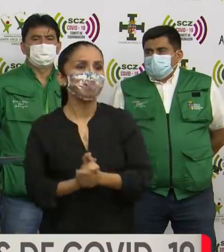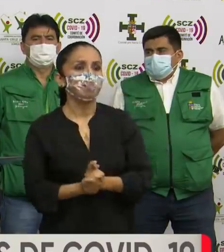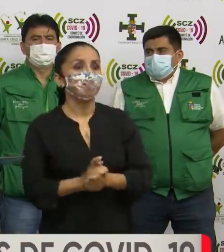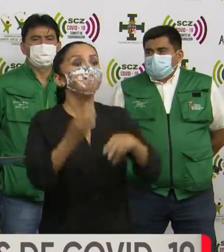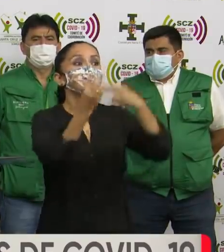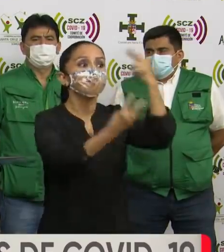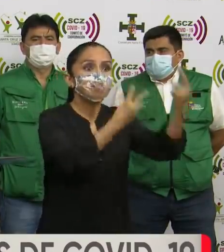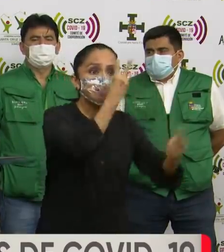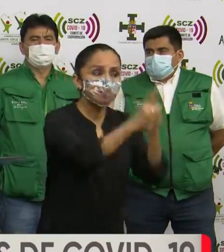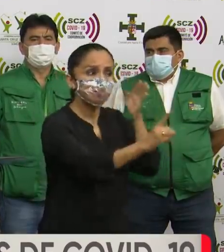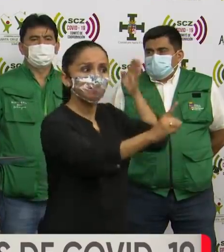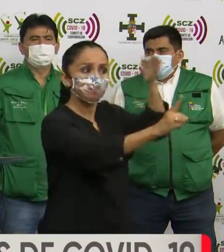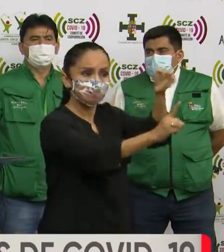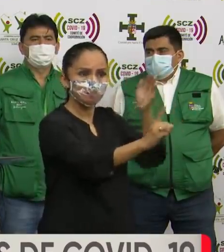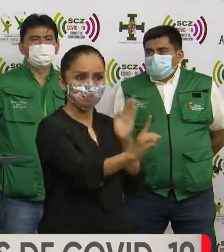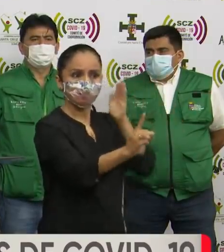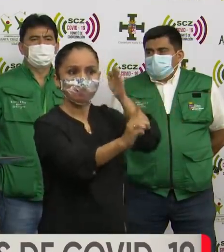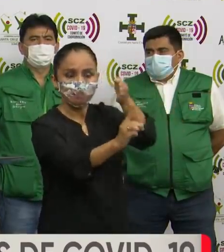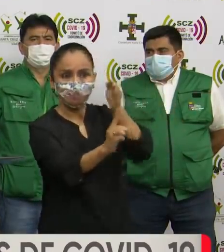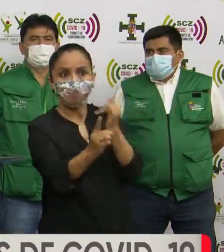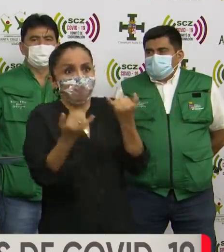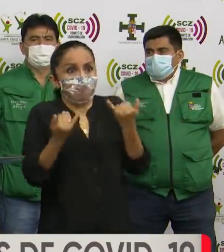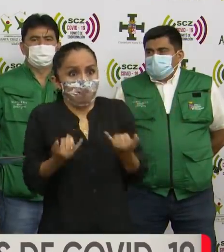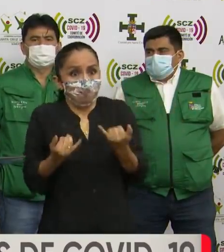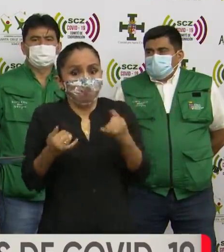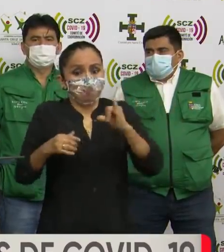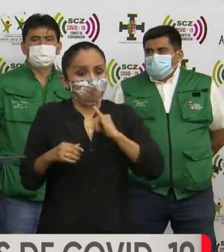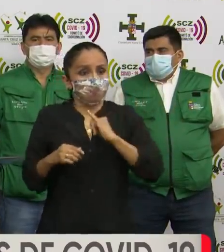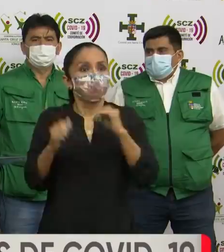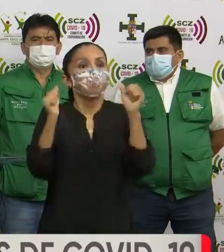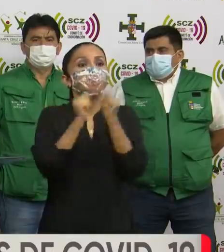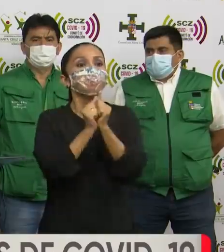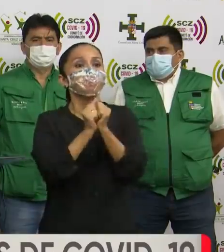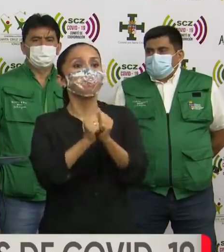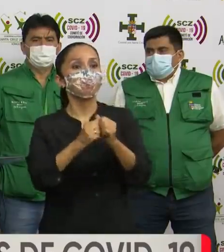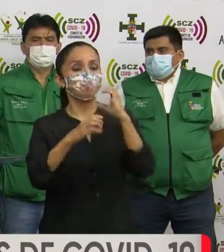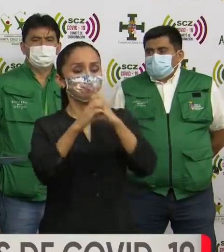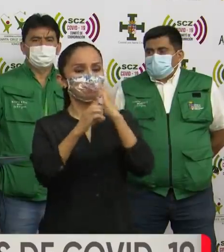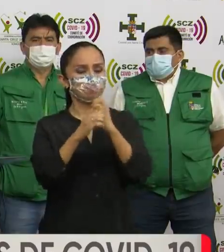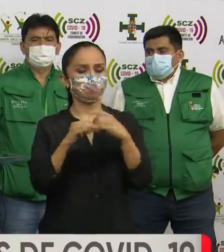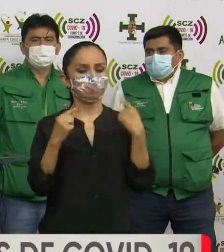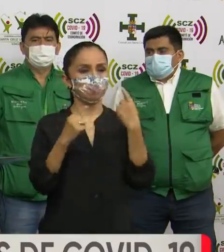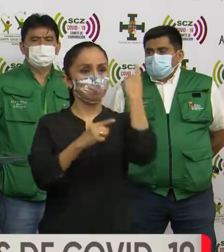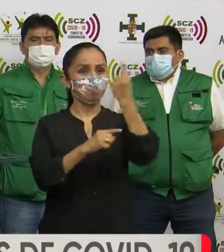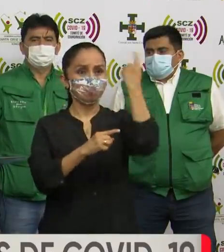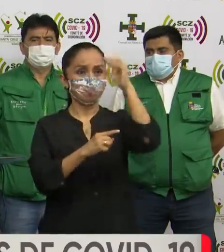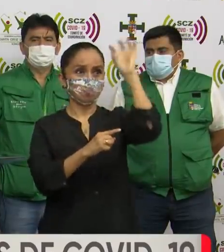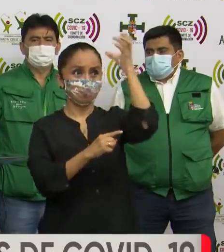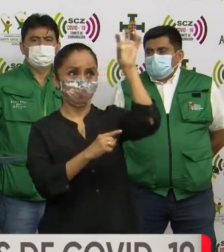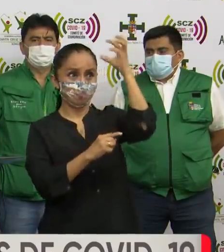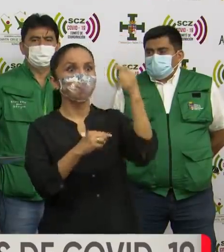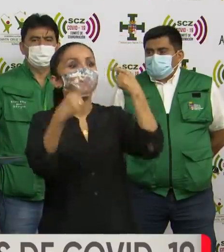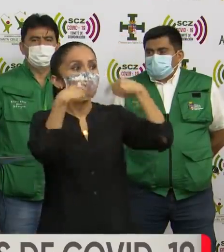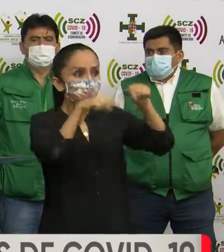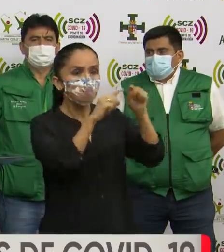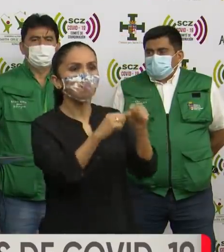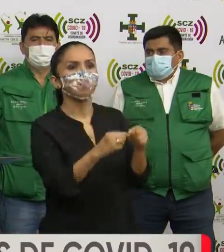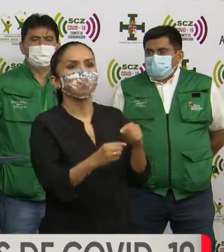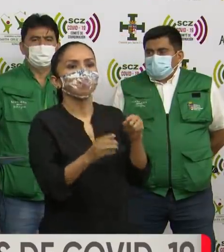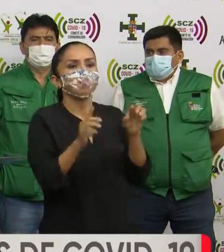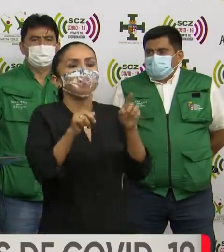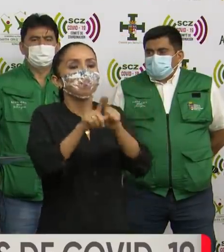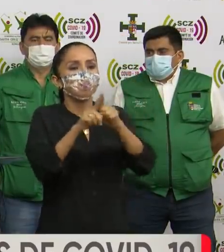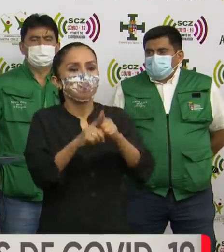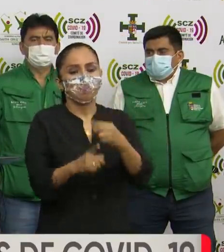las visitas médicas, hoy mismo acompañé a una patrulla de rastrillaje y me dio gusto saber que mientras el